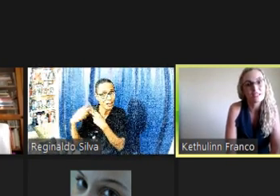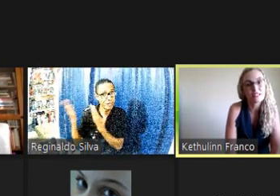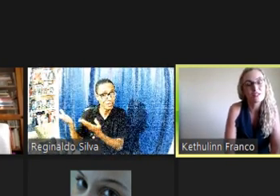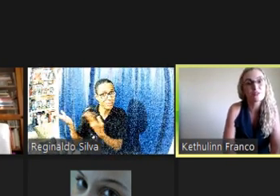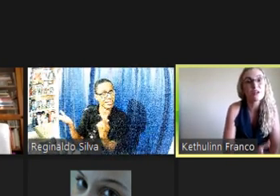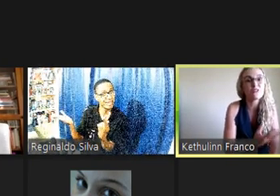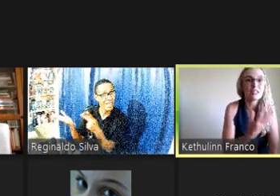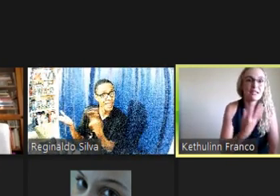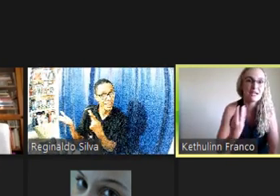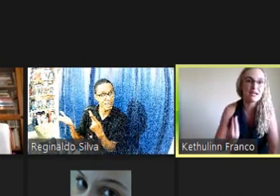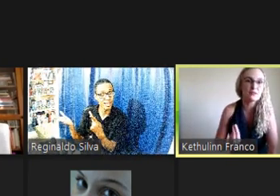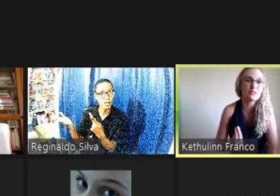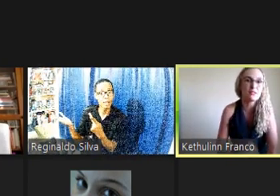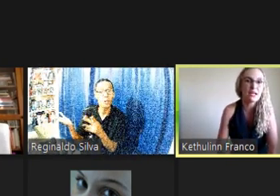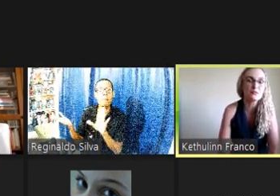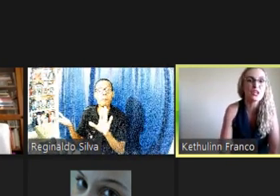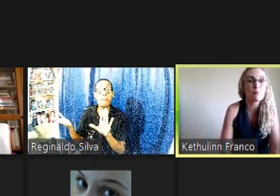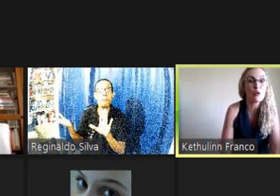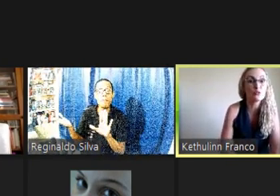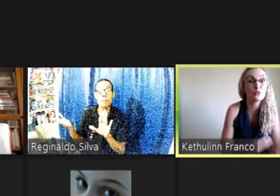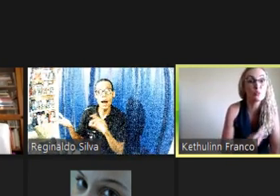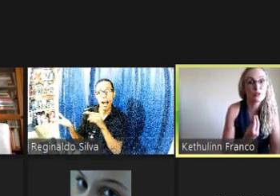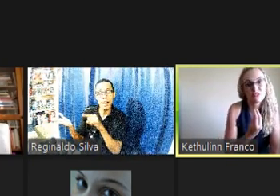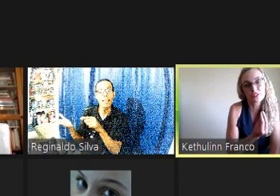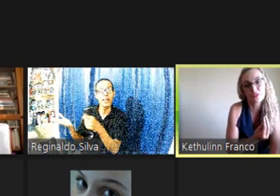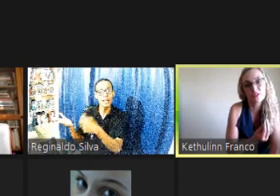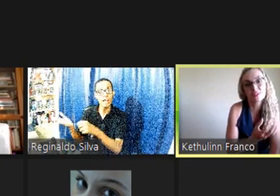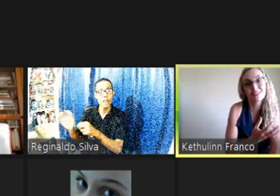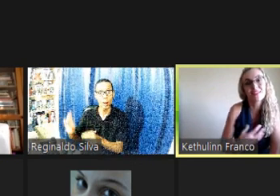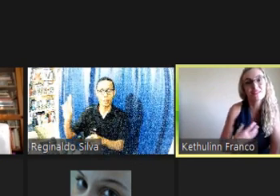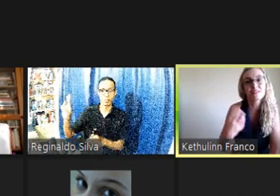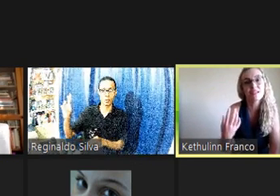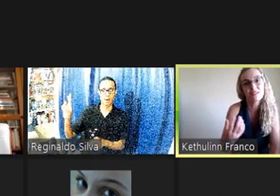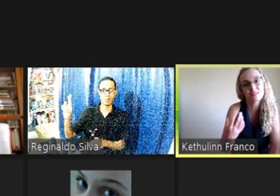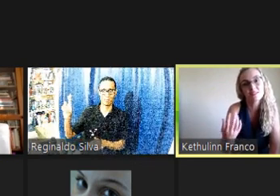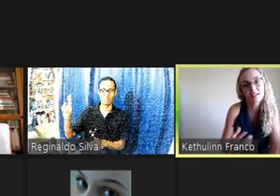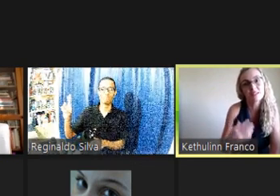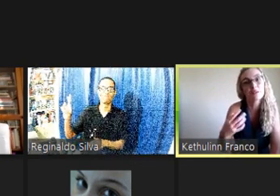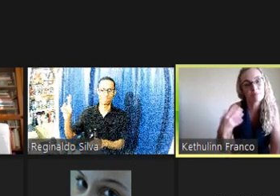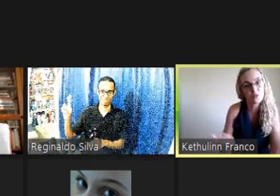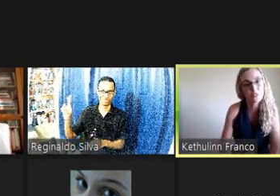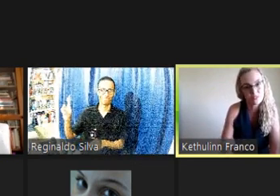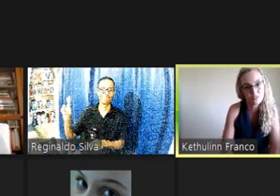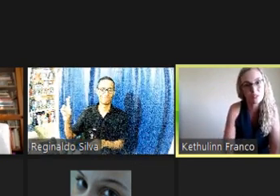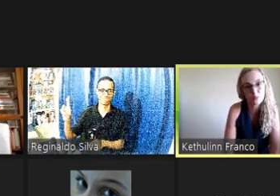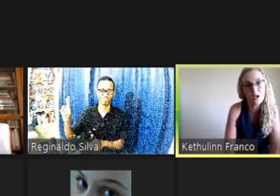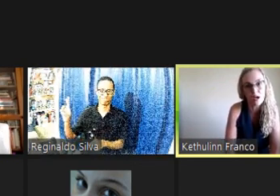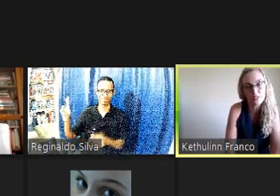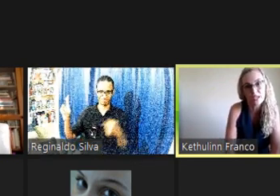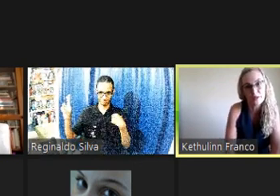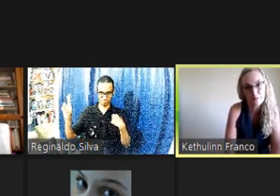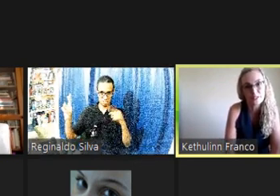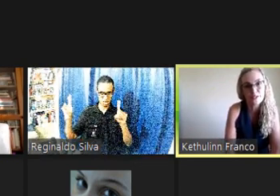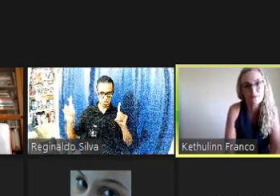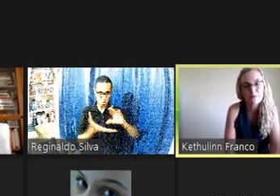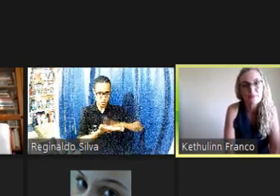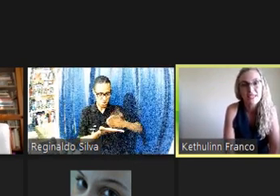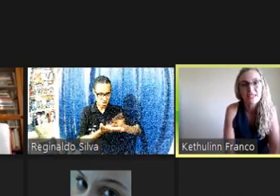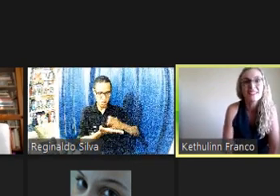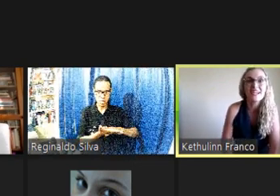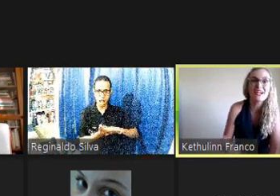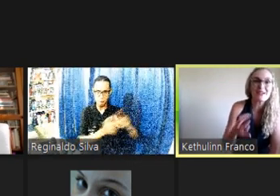que isso não fique a cargo do intérprete, a ponto de o professor flexibilizar também o ensino ao intérprete.